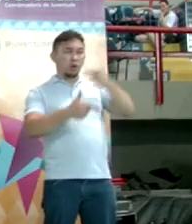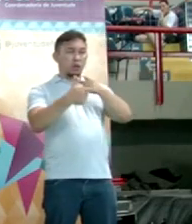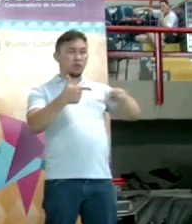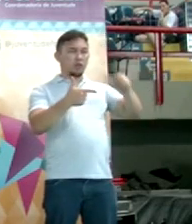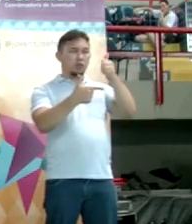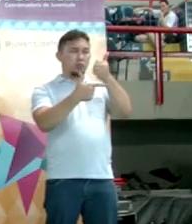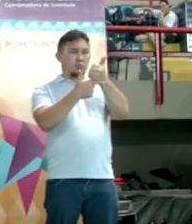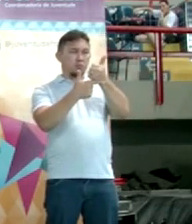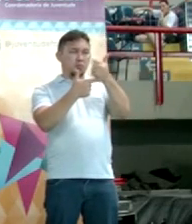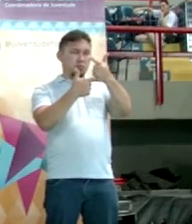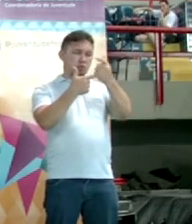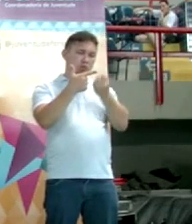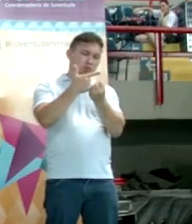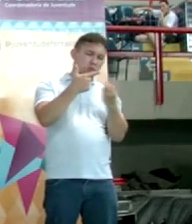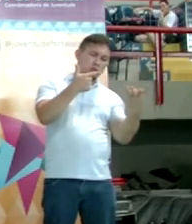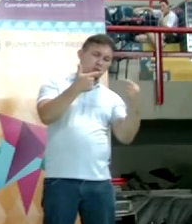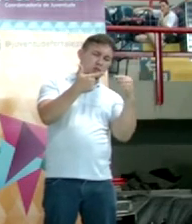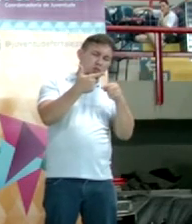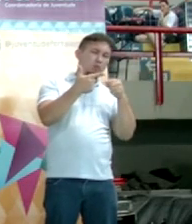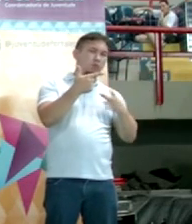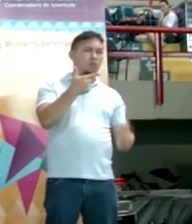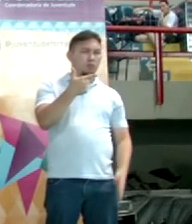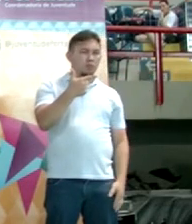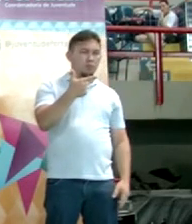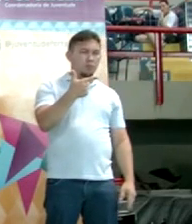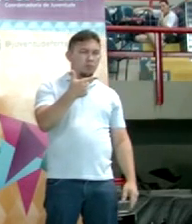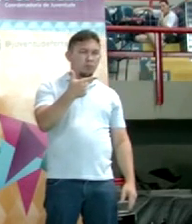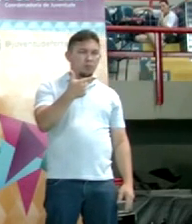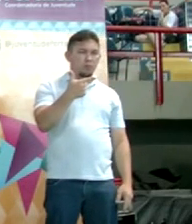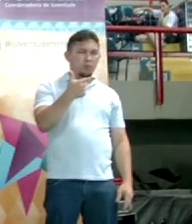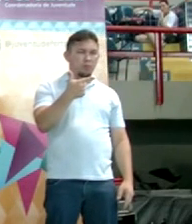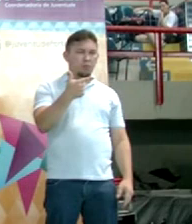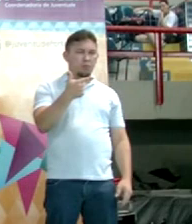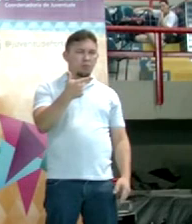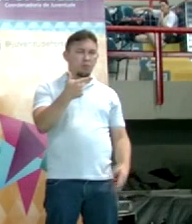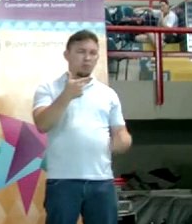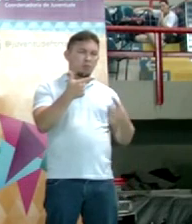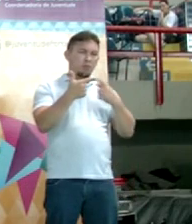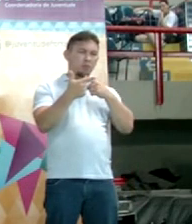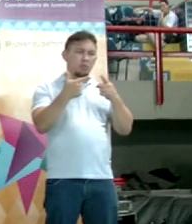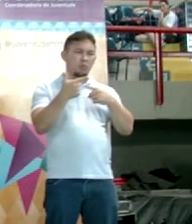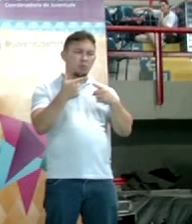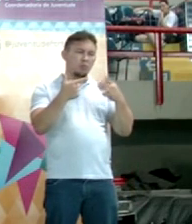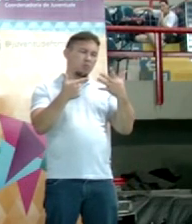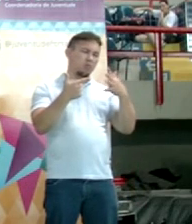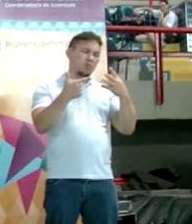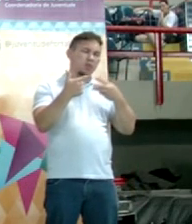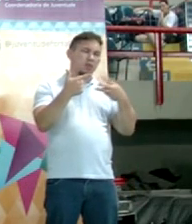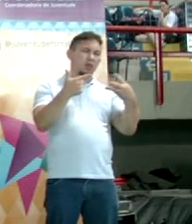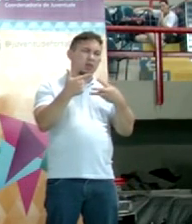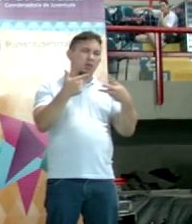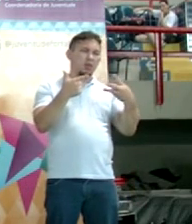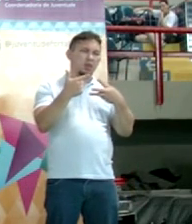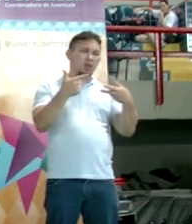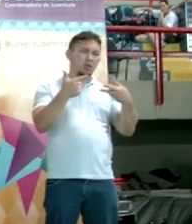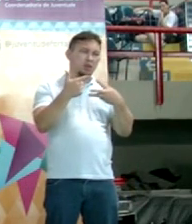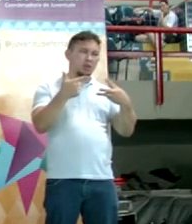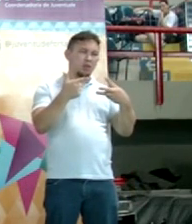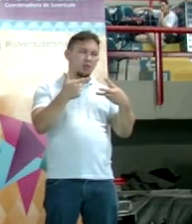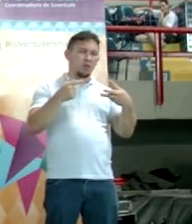12. Né? Dividindo aqui rapidamente 400 por 12, daria Dá 200 por 6, dá 33,3,